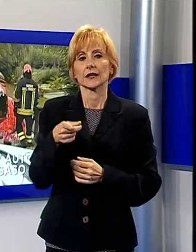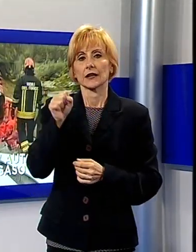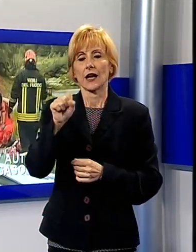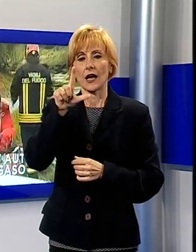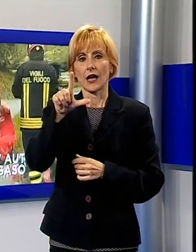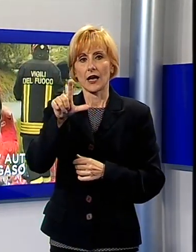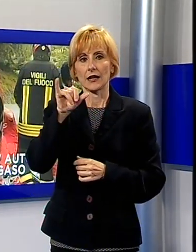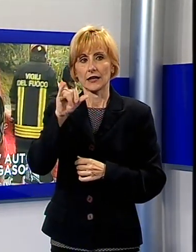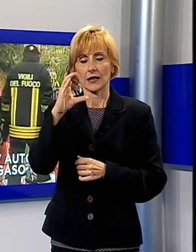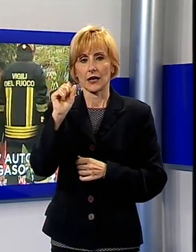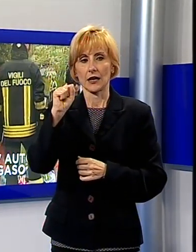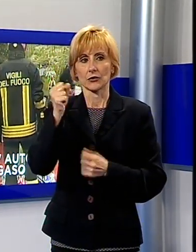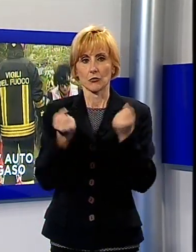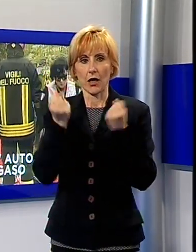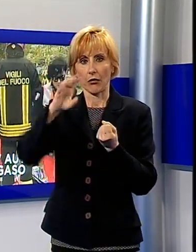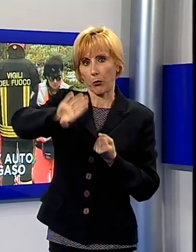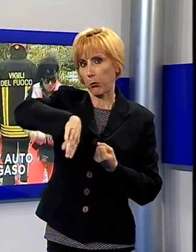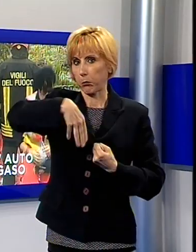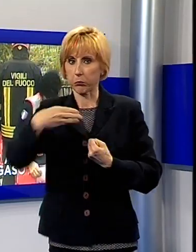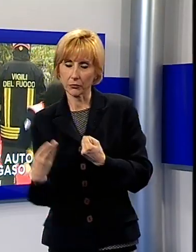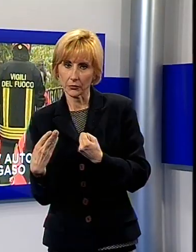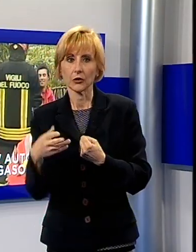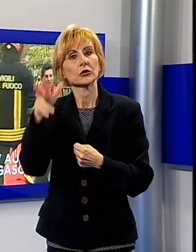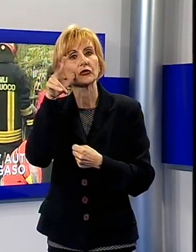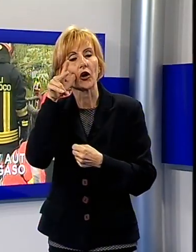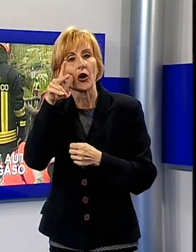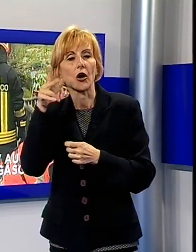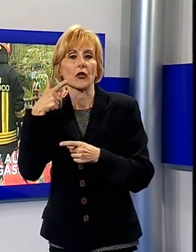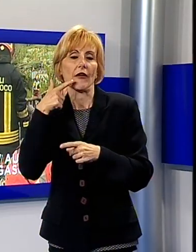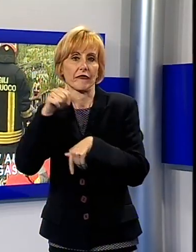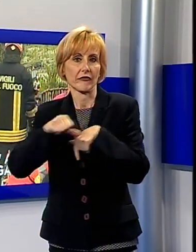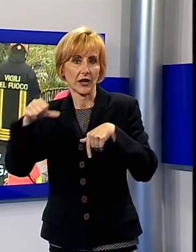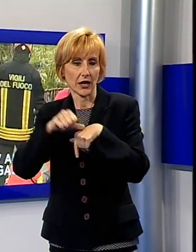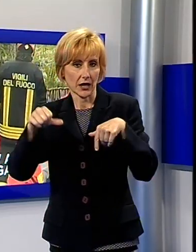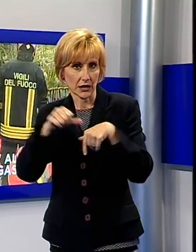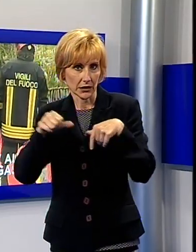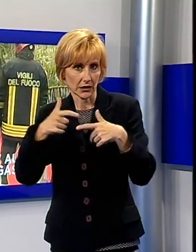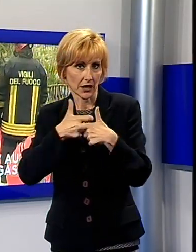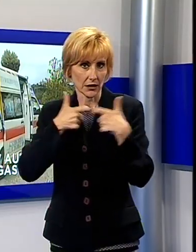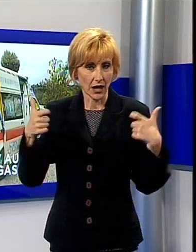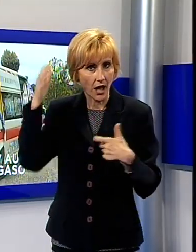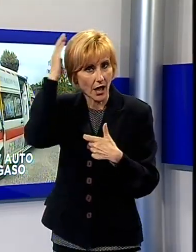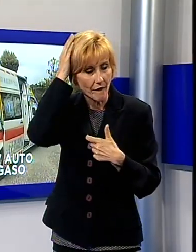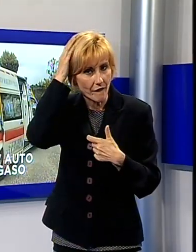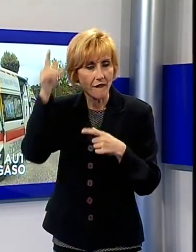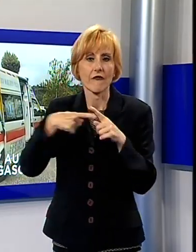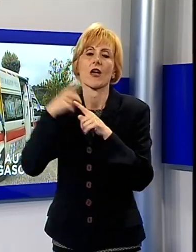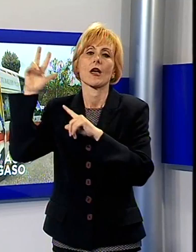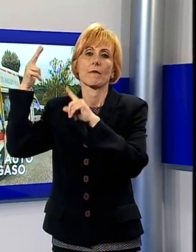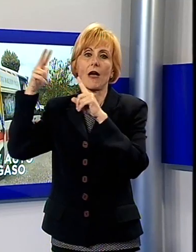il Pegaso, l'incidente è avvenuto a Gallicano, la donna alla guida della vettura ha riportato un grave trauma cranico ed è stata portata a